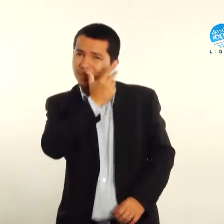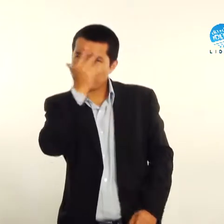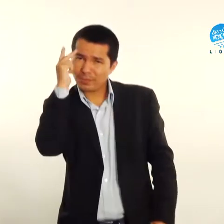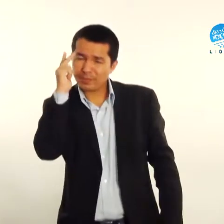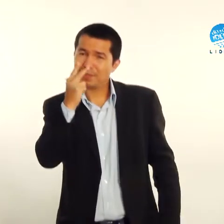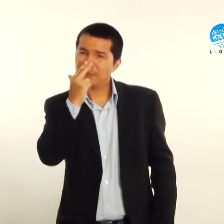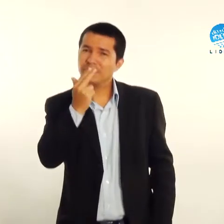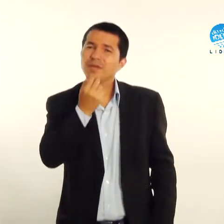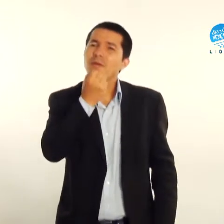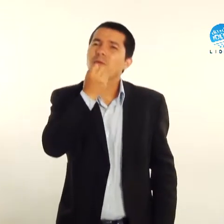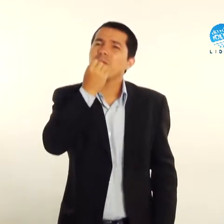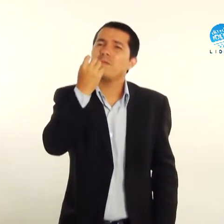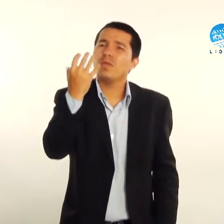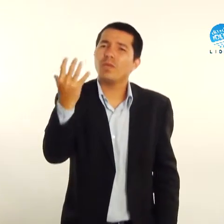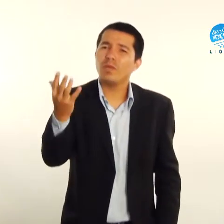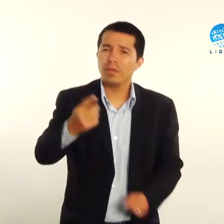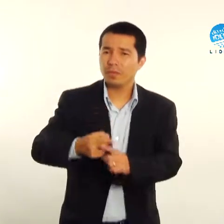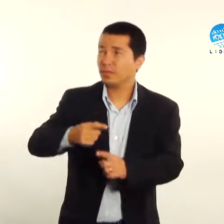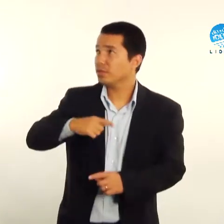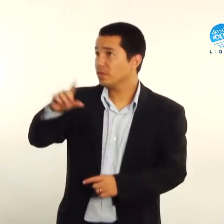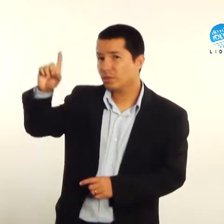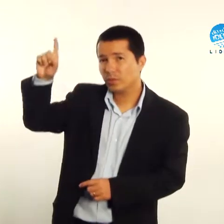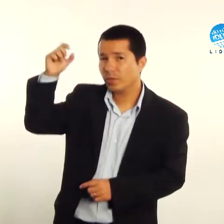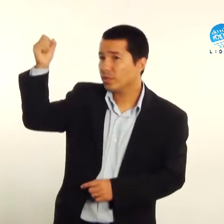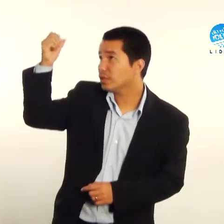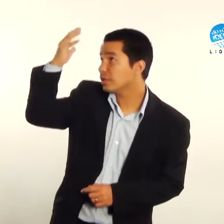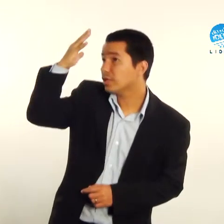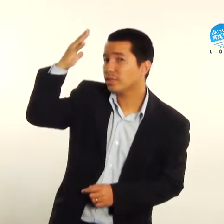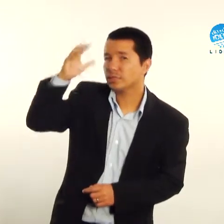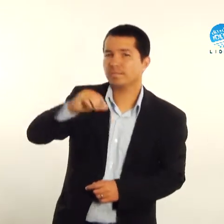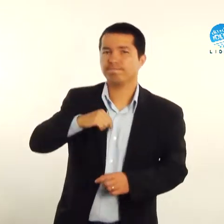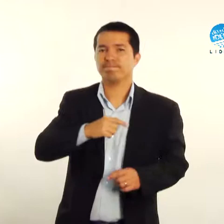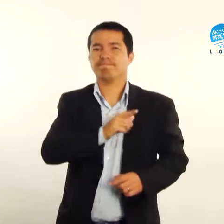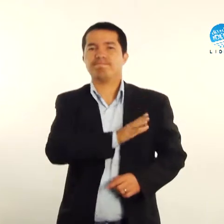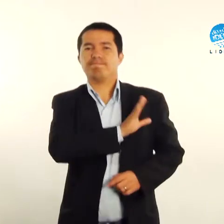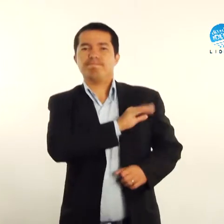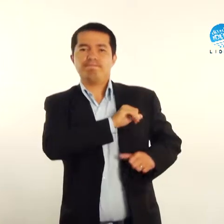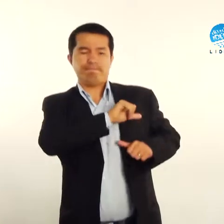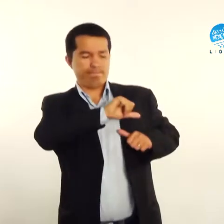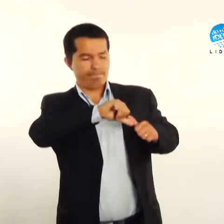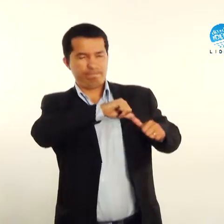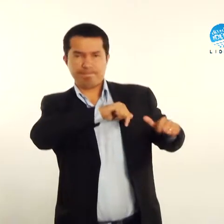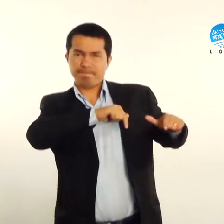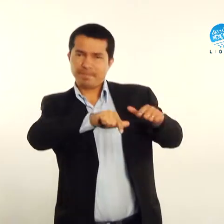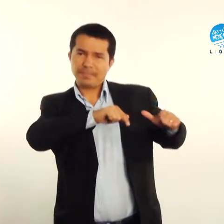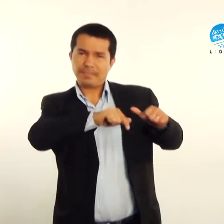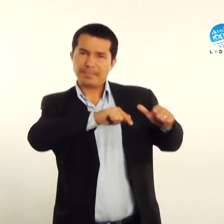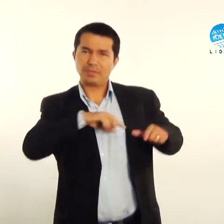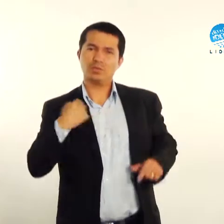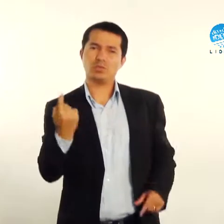boa, porque a graça de Deus vai estar lá trabalhando no nosso coração.